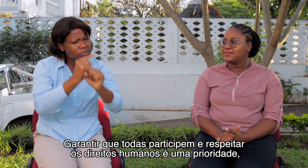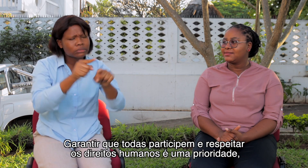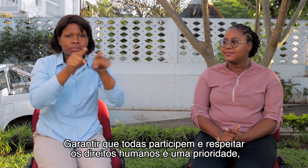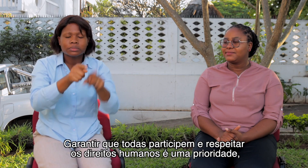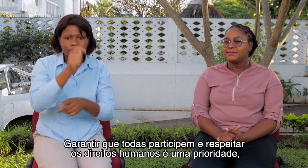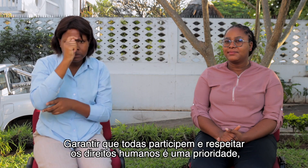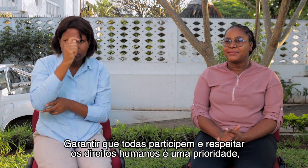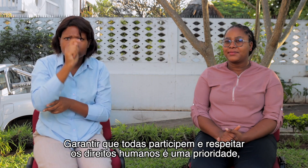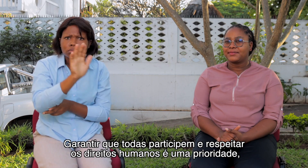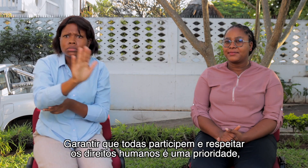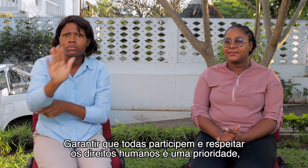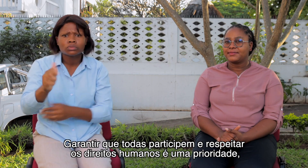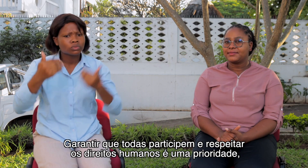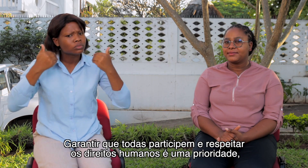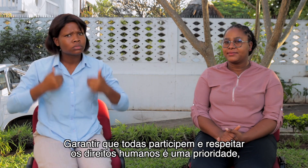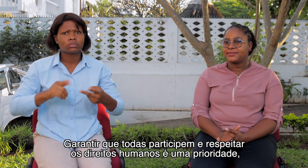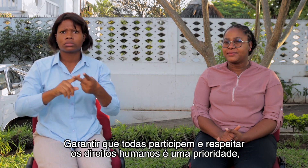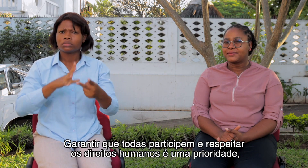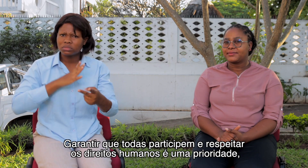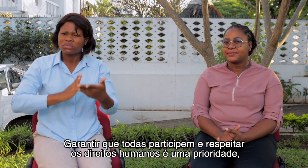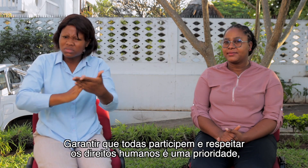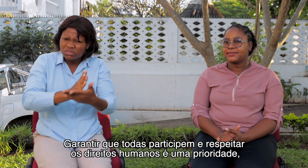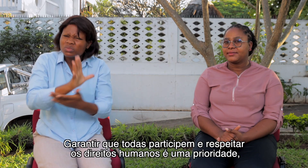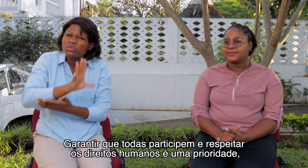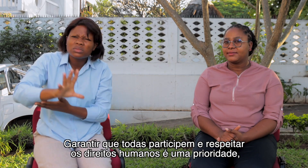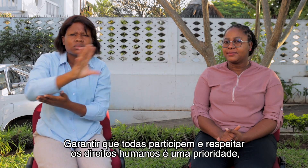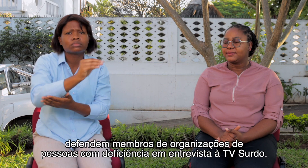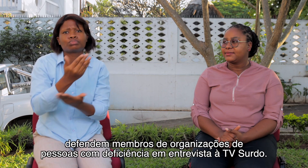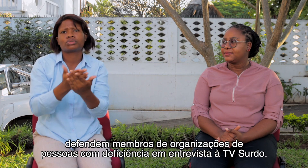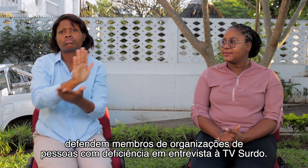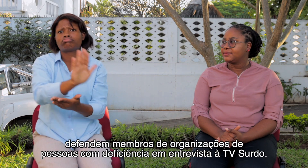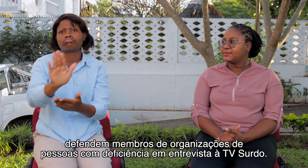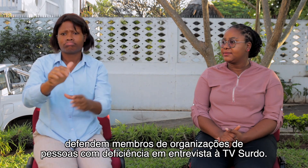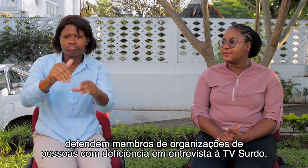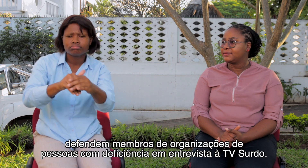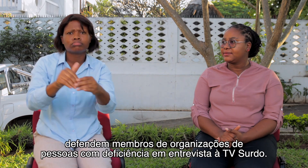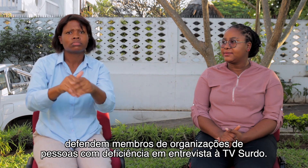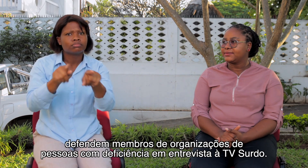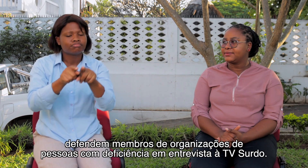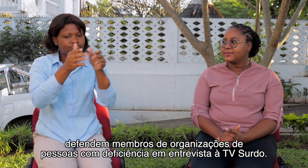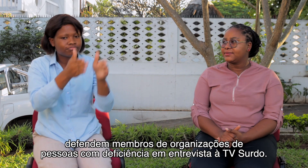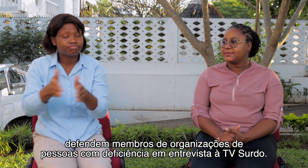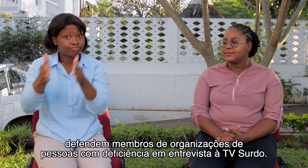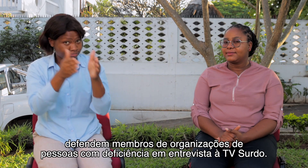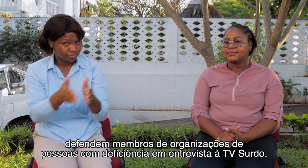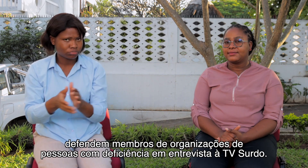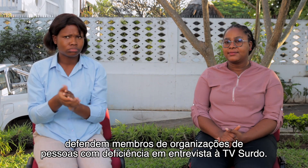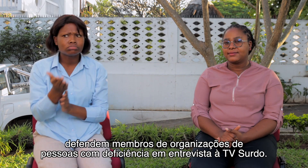participem e respeitar os direitos humanos é uma prioridade. Defendem membros de organizações de pessoas com deficiência em